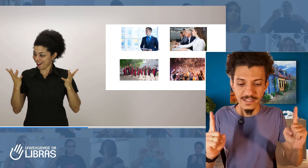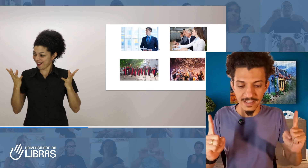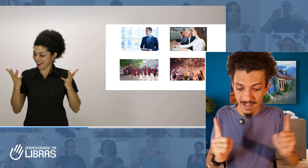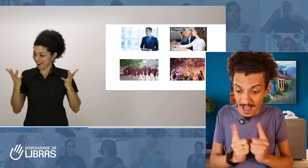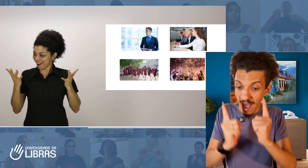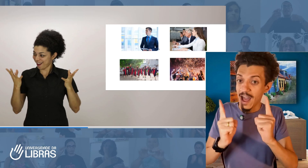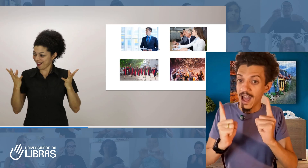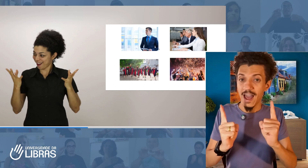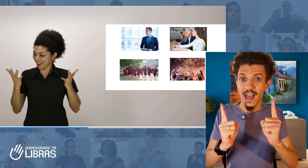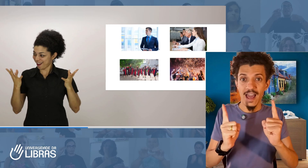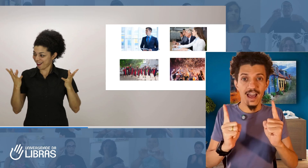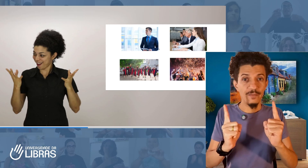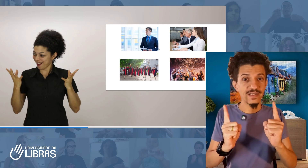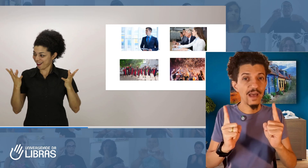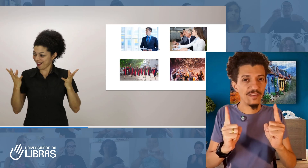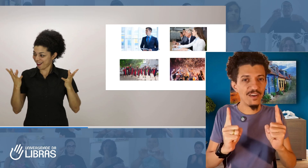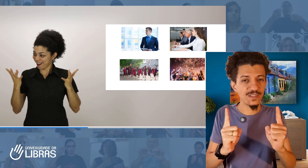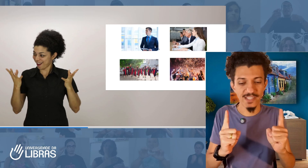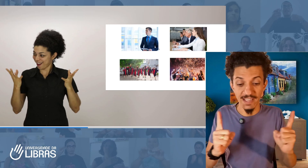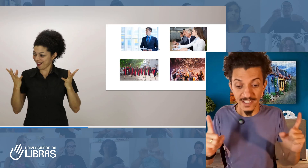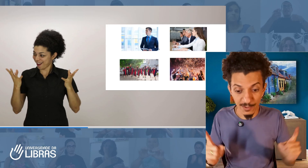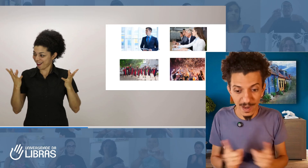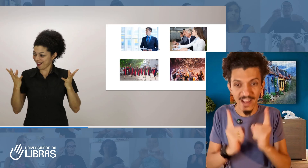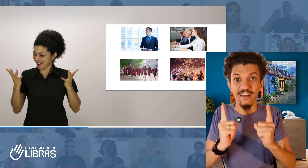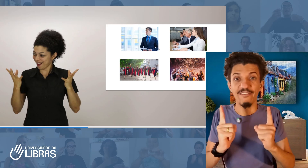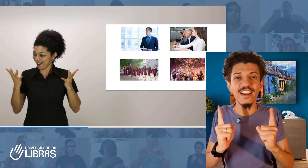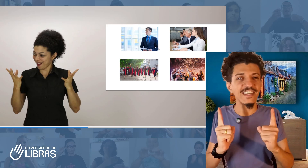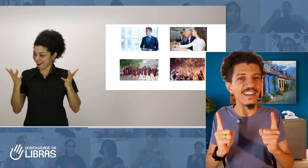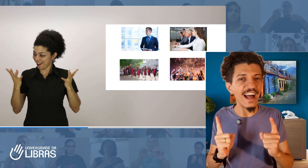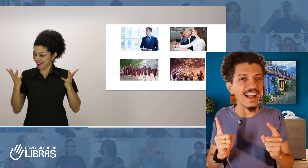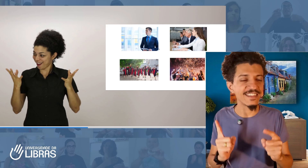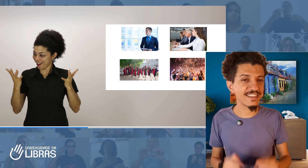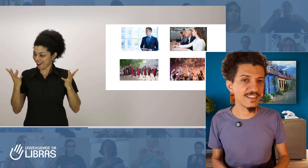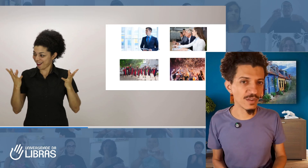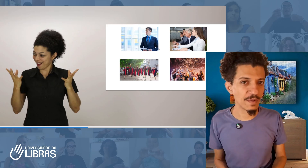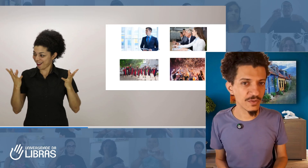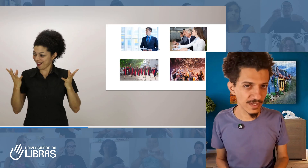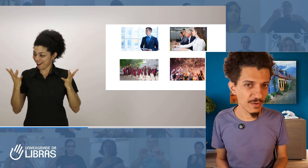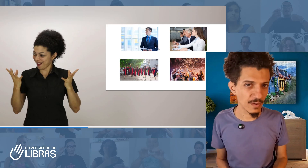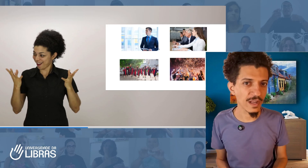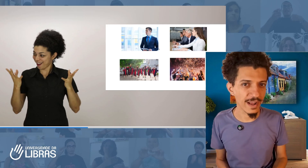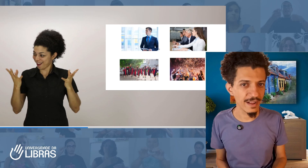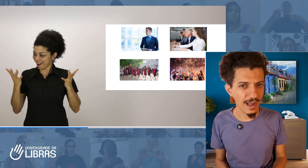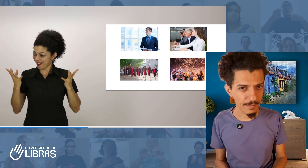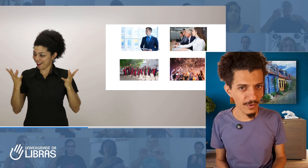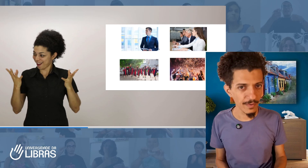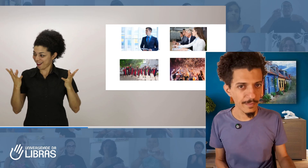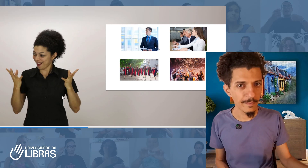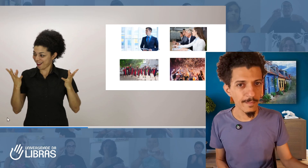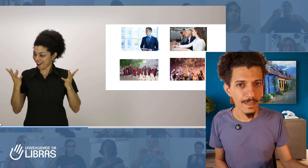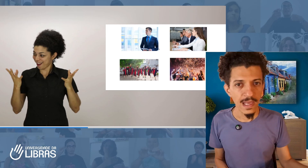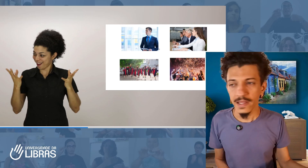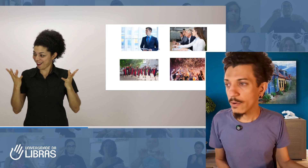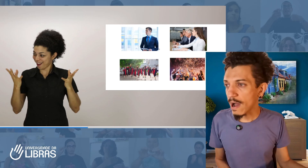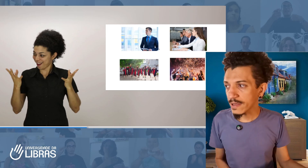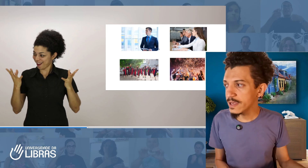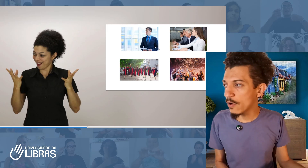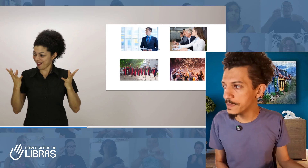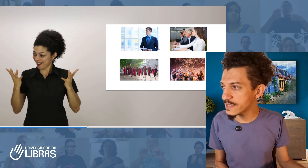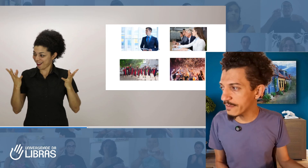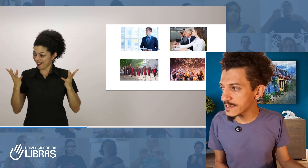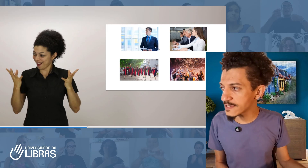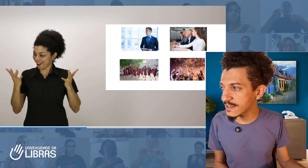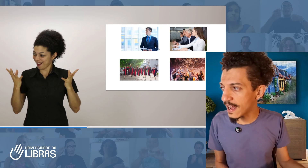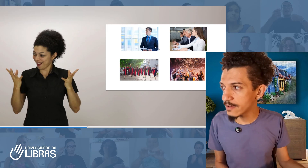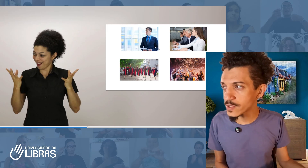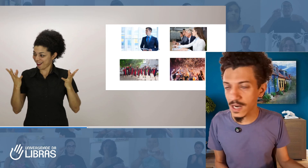faço assim. Percebe? Ou seja, existe uma felicidade dessas duas pessoas se encontrarem. Captou? Então, aqui,